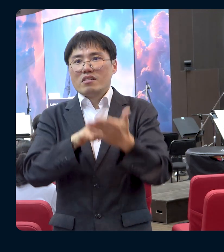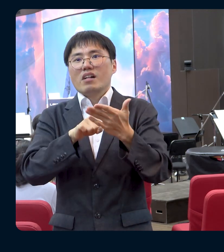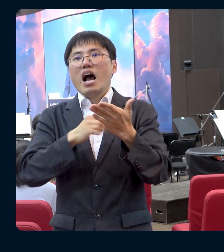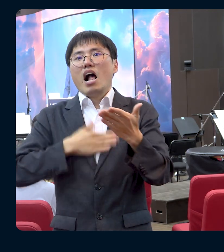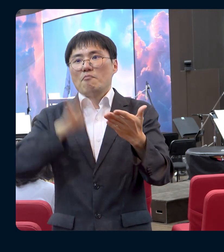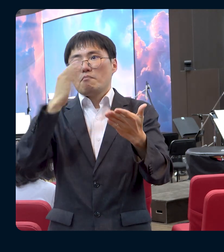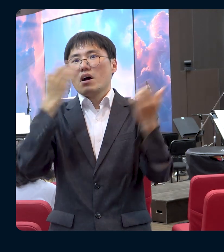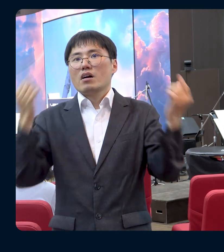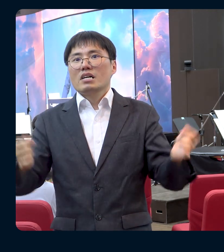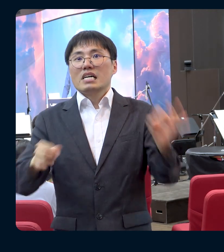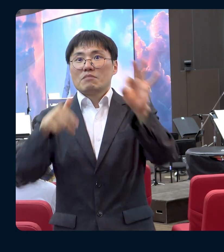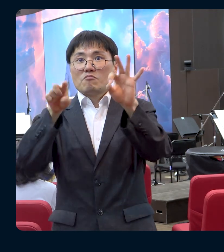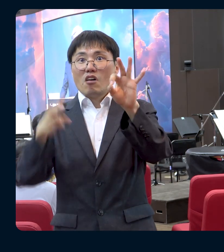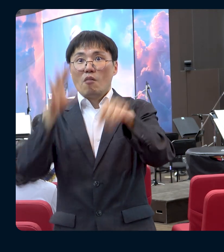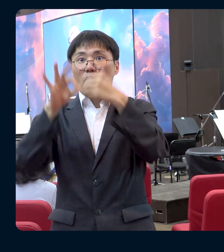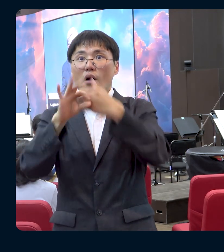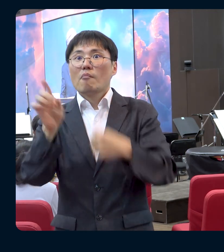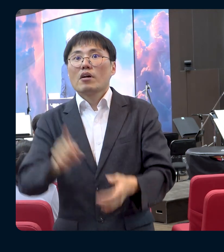수가 있죠.